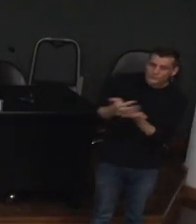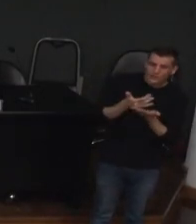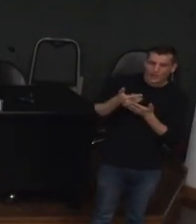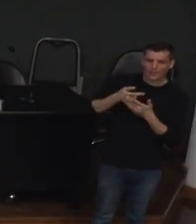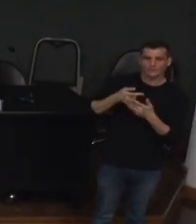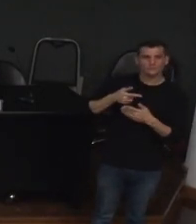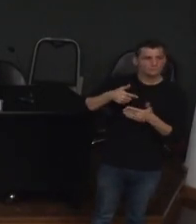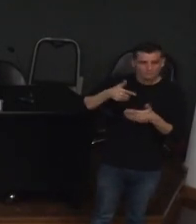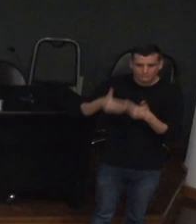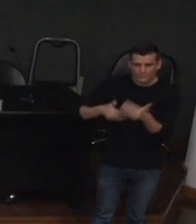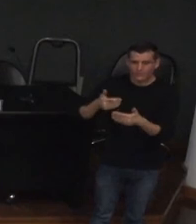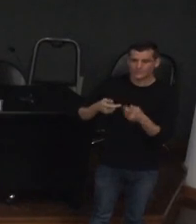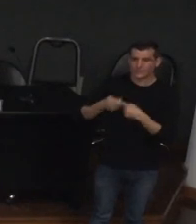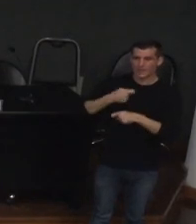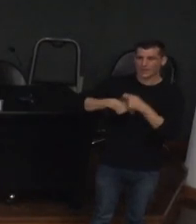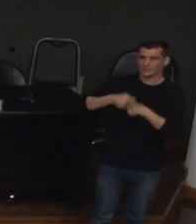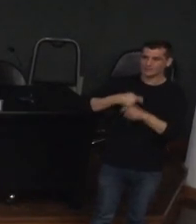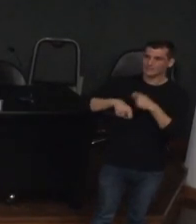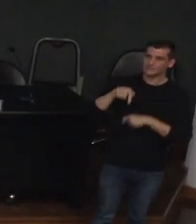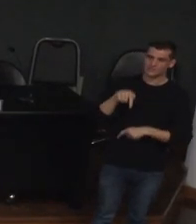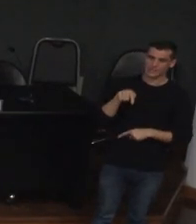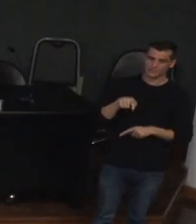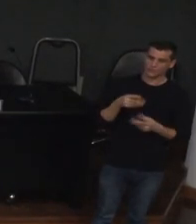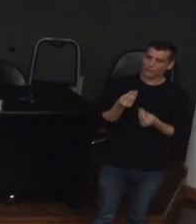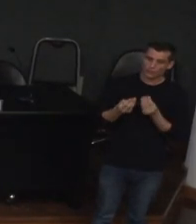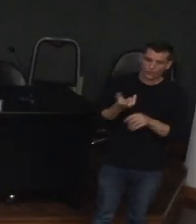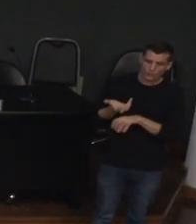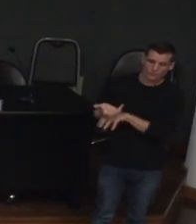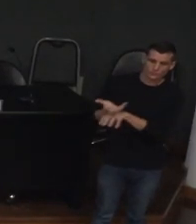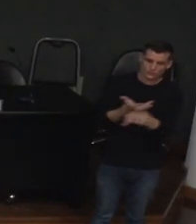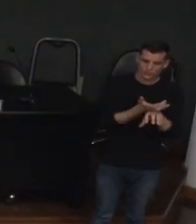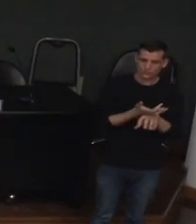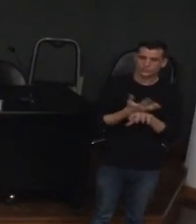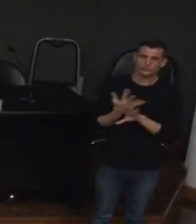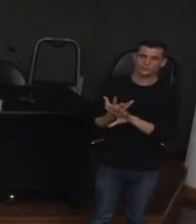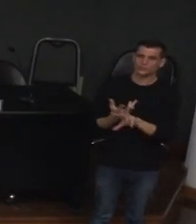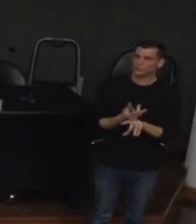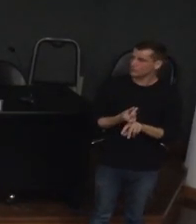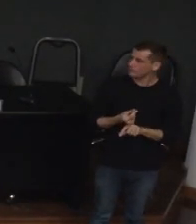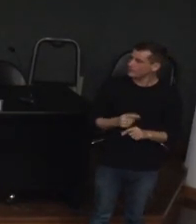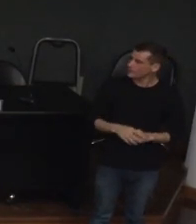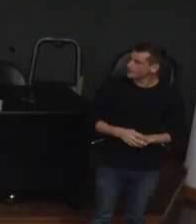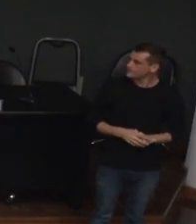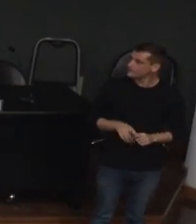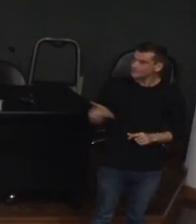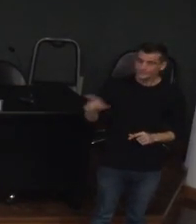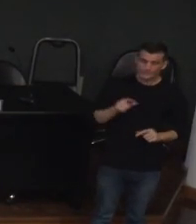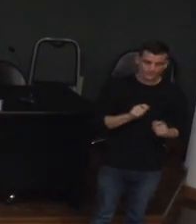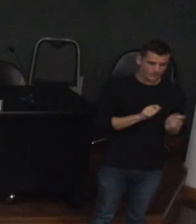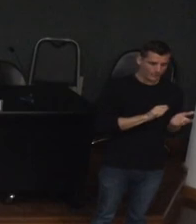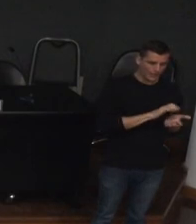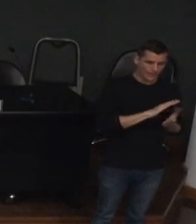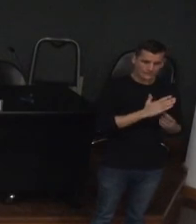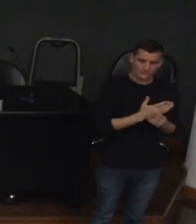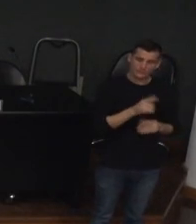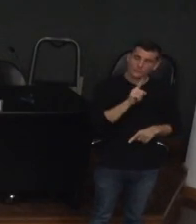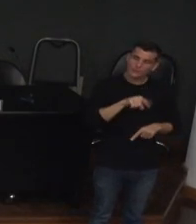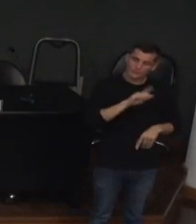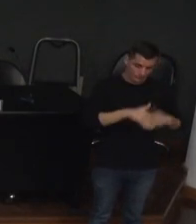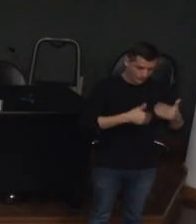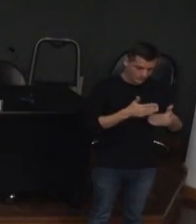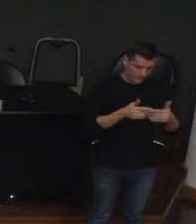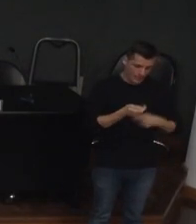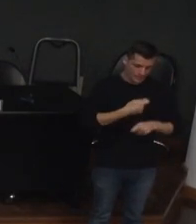o 1, como tu falasse. Processo 1. O nome do ativo e do processo é processo administrativo disciplinar, que a gente também chama de